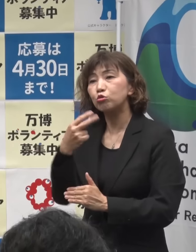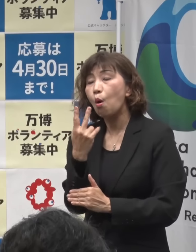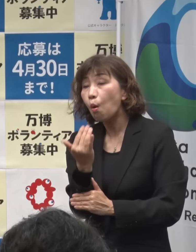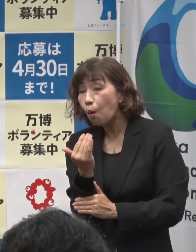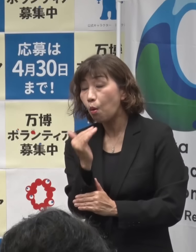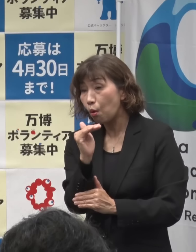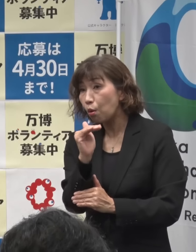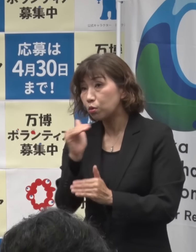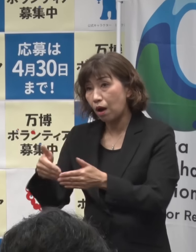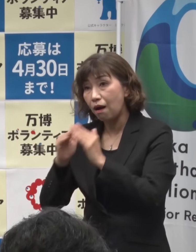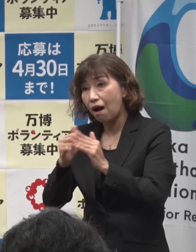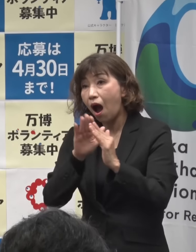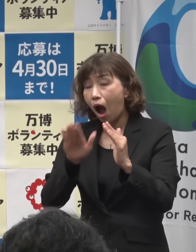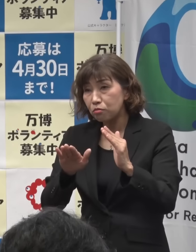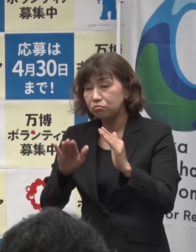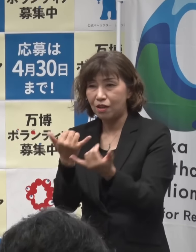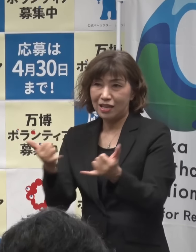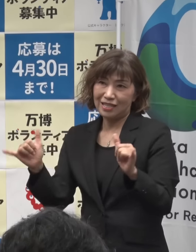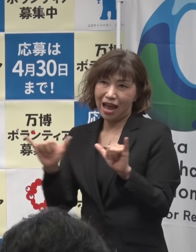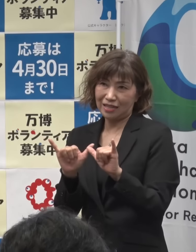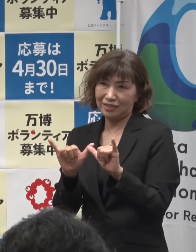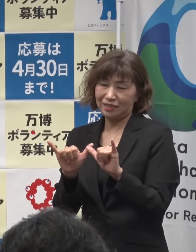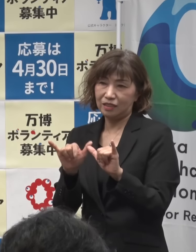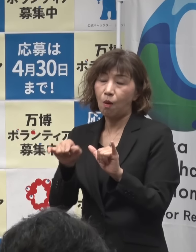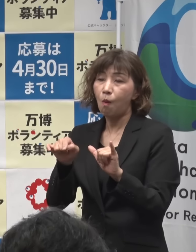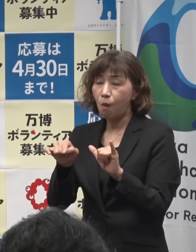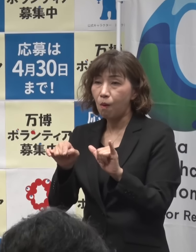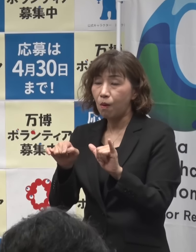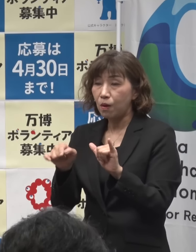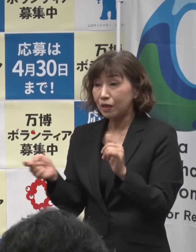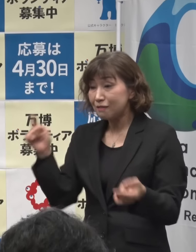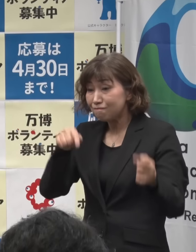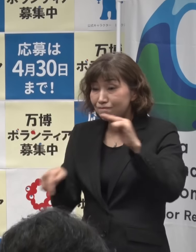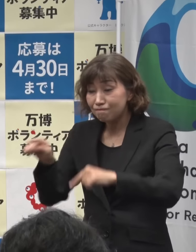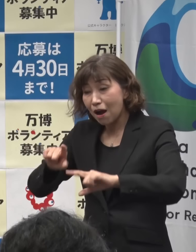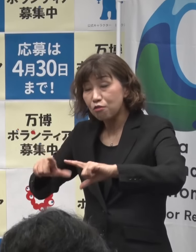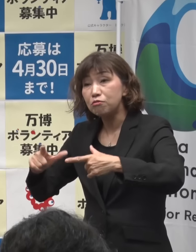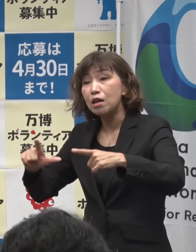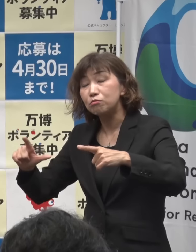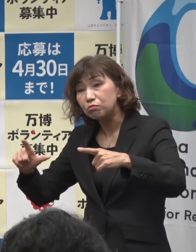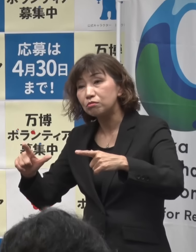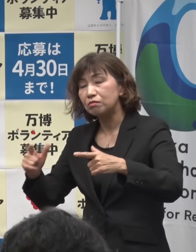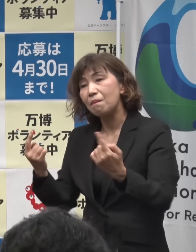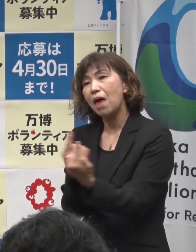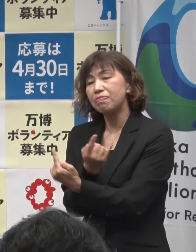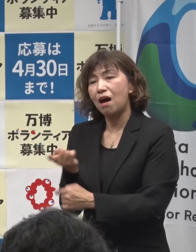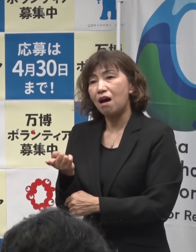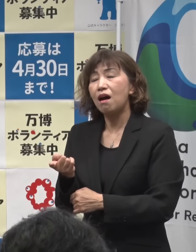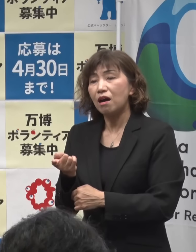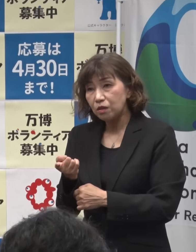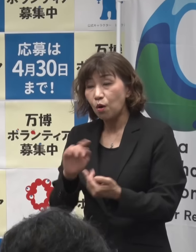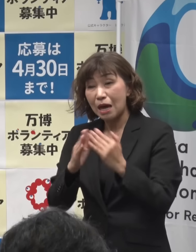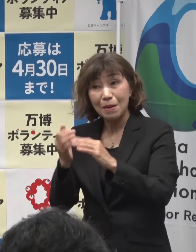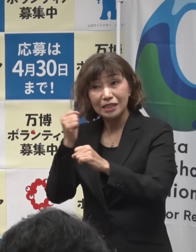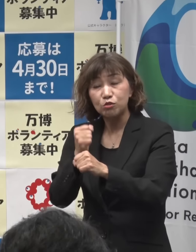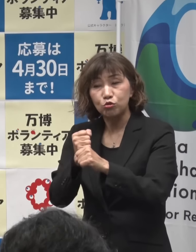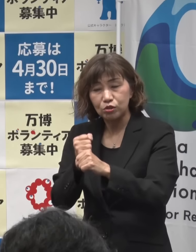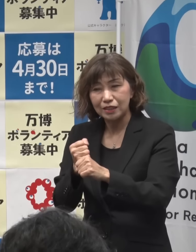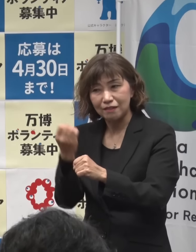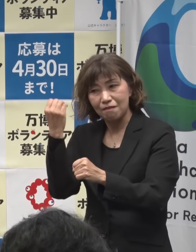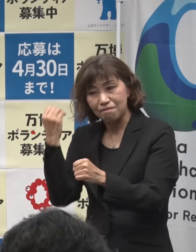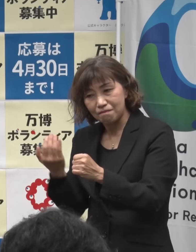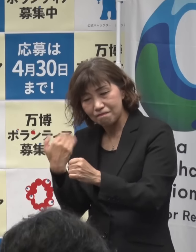会増減は増に転じたという報告も受けていますので、しっかりと子育て施策であったり街づくりをすることによって